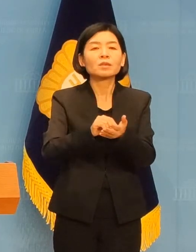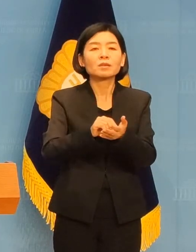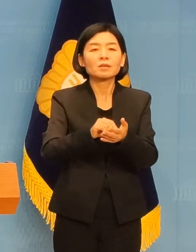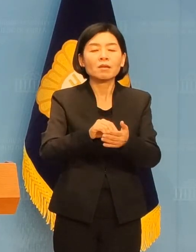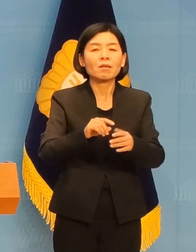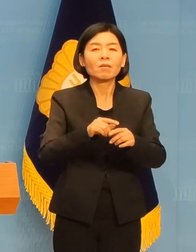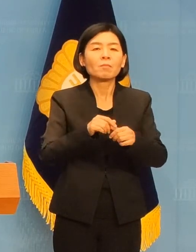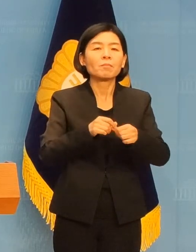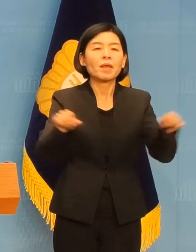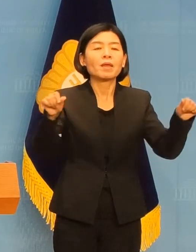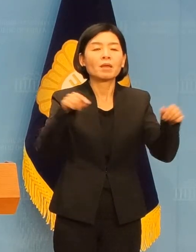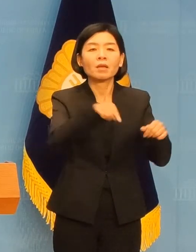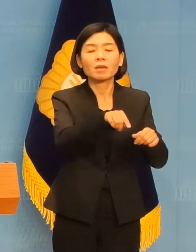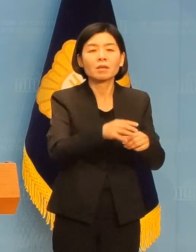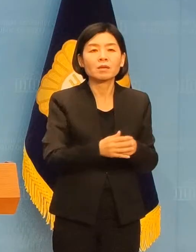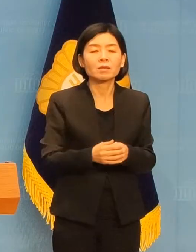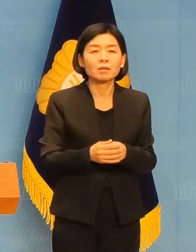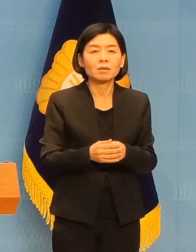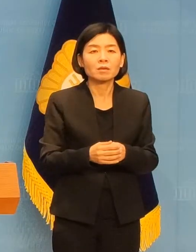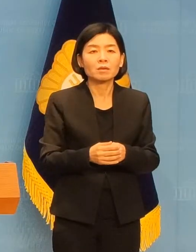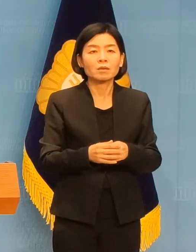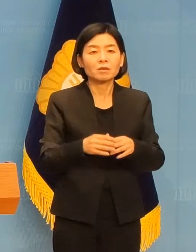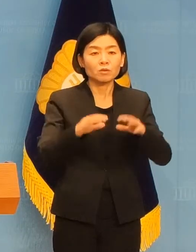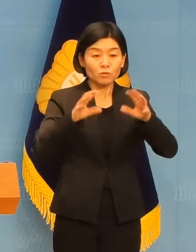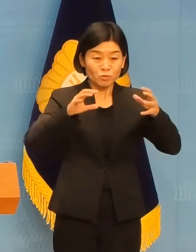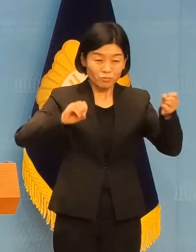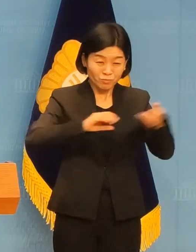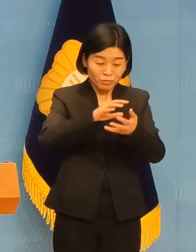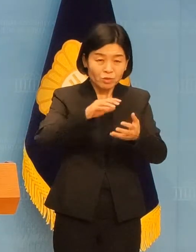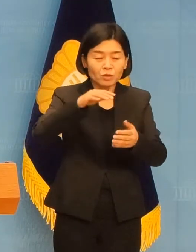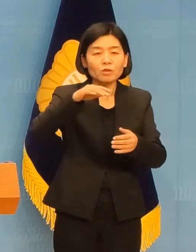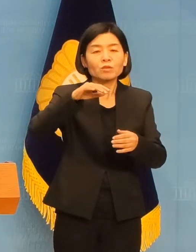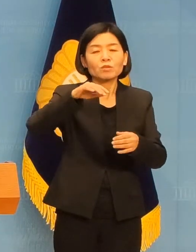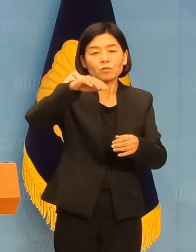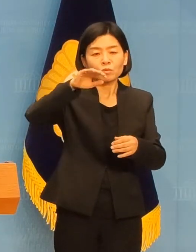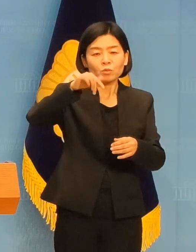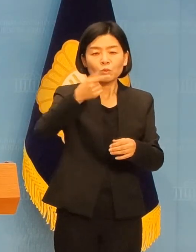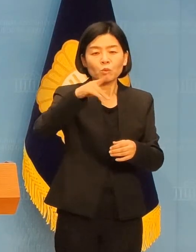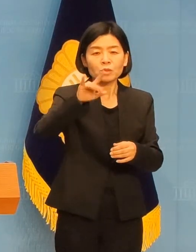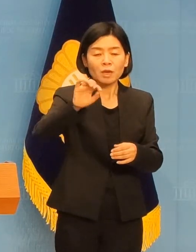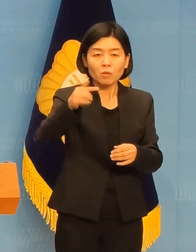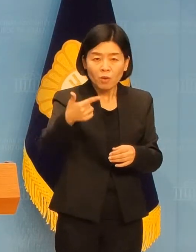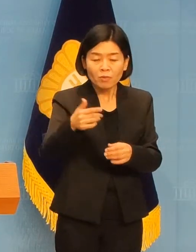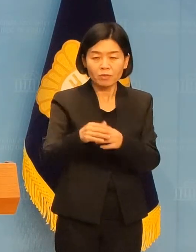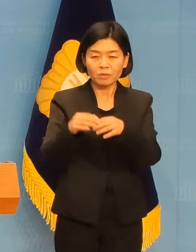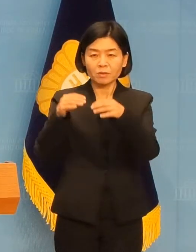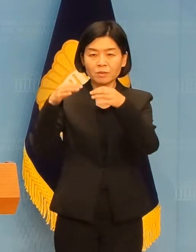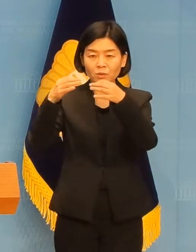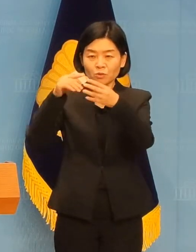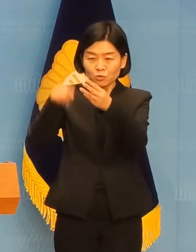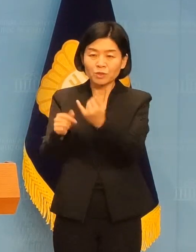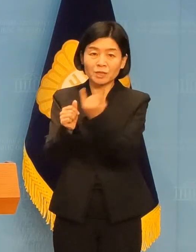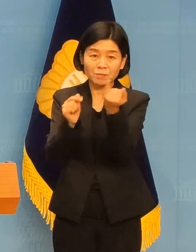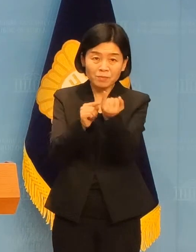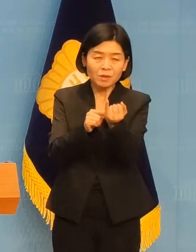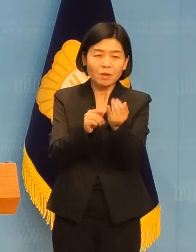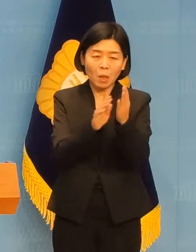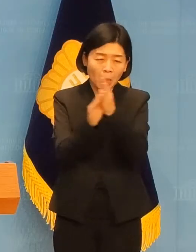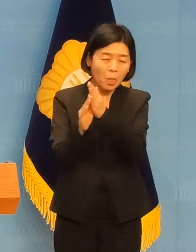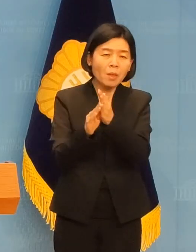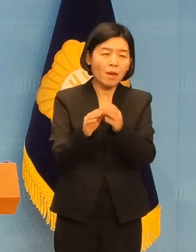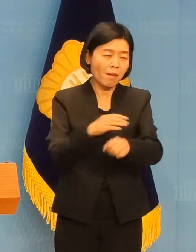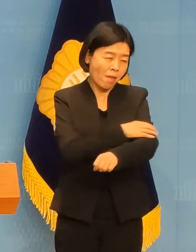군기문란 노상원, 국정농단 김건희야말로 비선이며 검증의 대상이라는 사실만